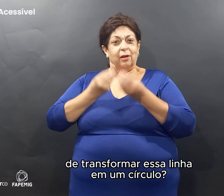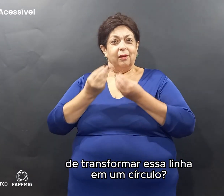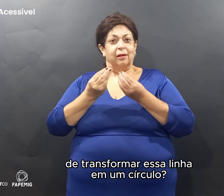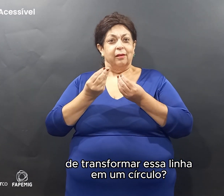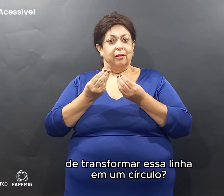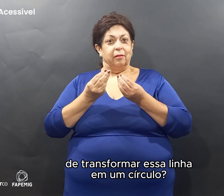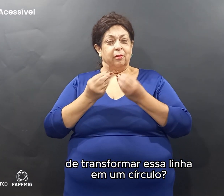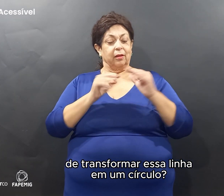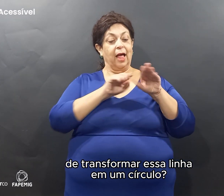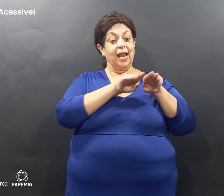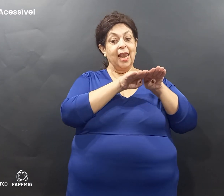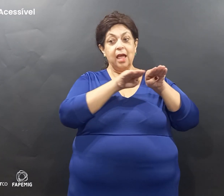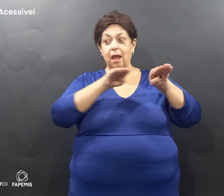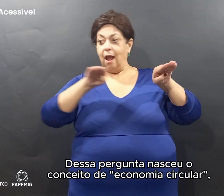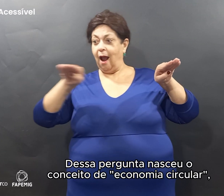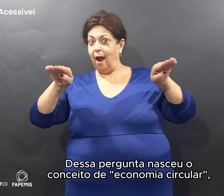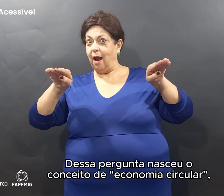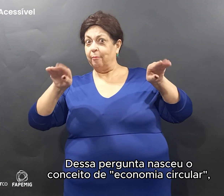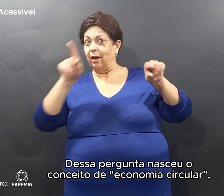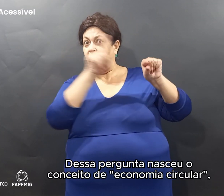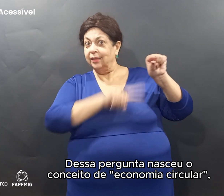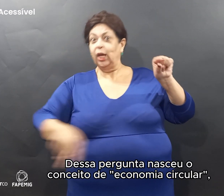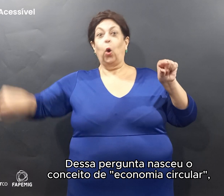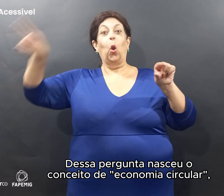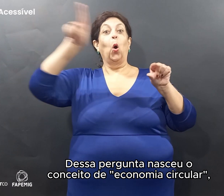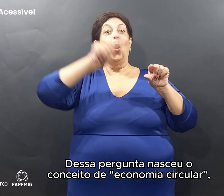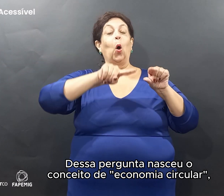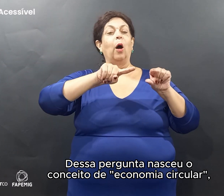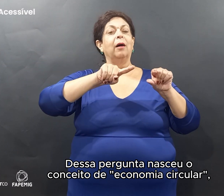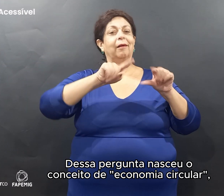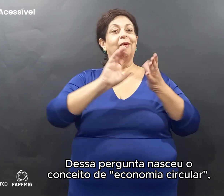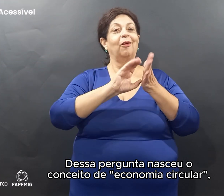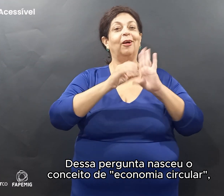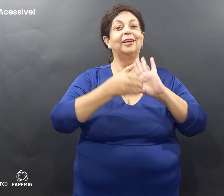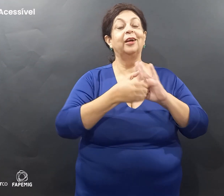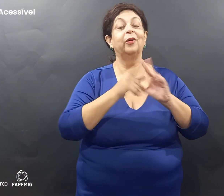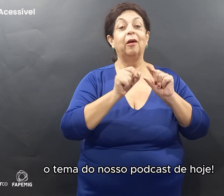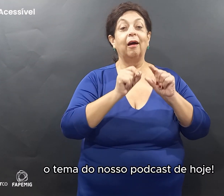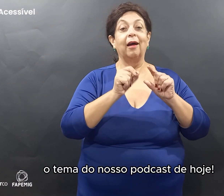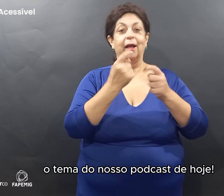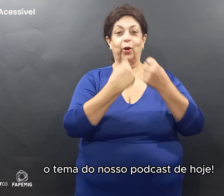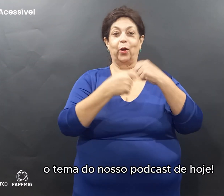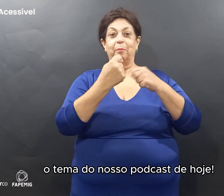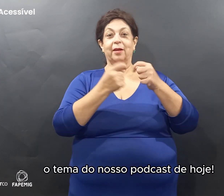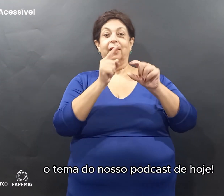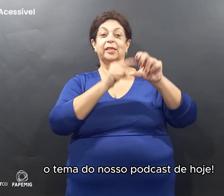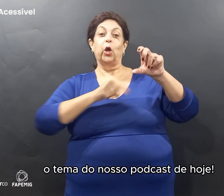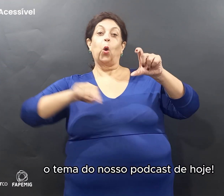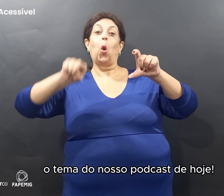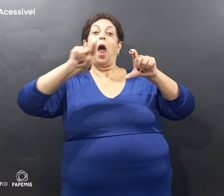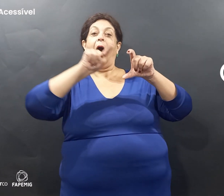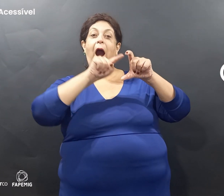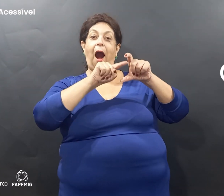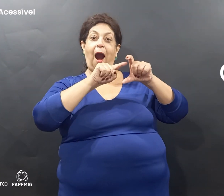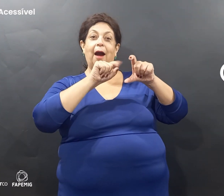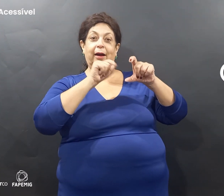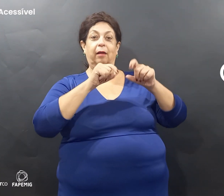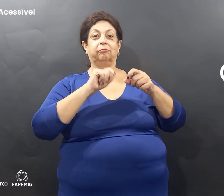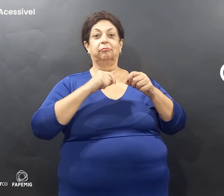essa linha em um círculo? Dessa pergunta nasceu o conceito de economia circular, o tema do nosso podcast de hoje.